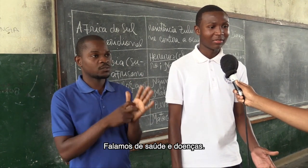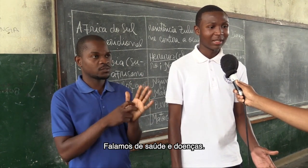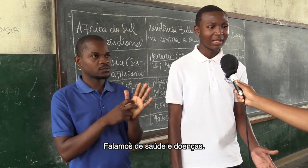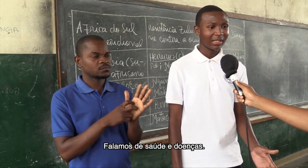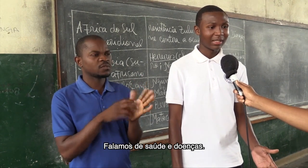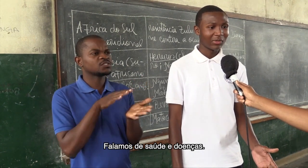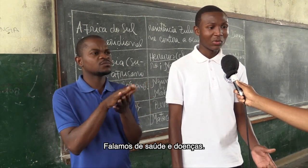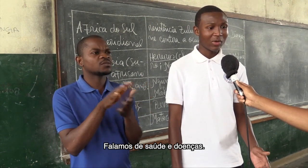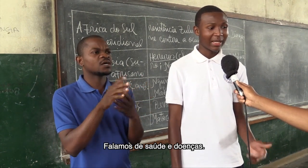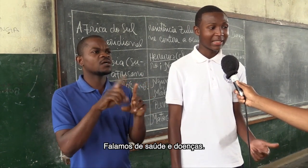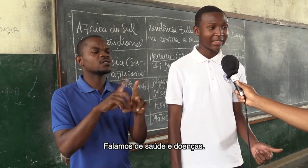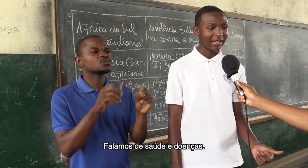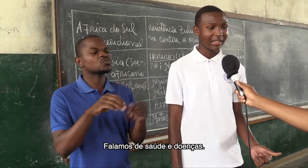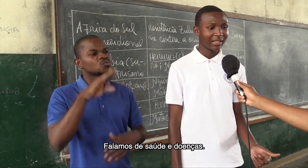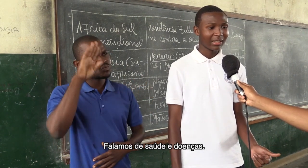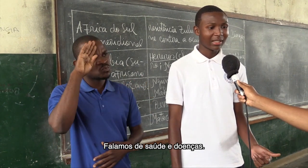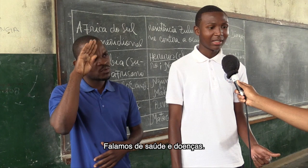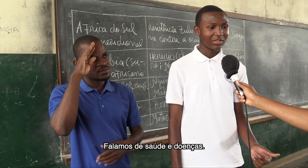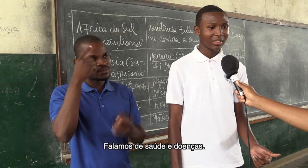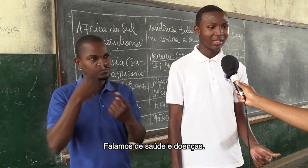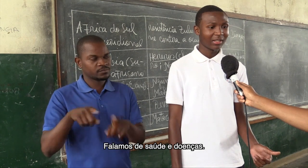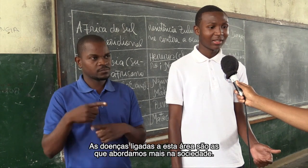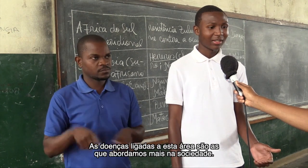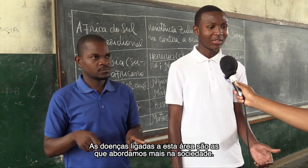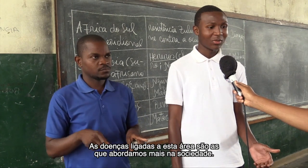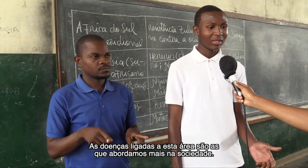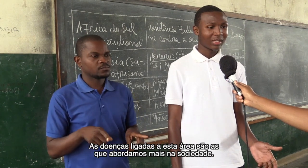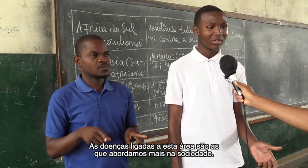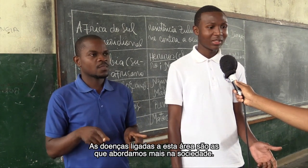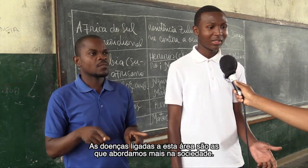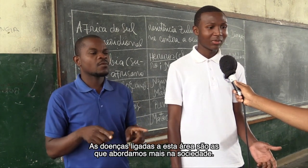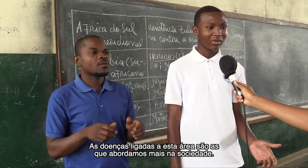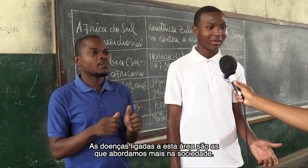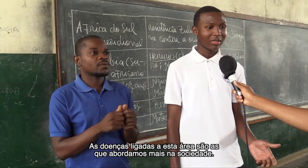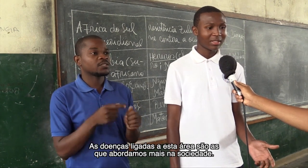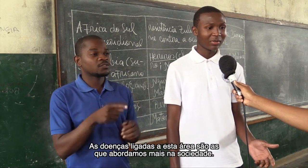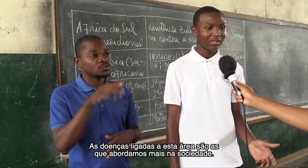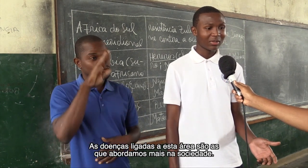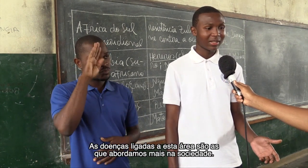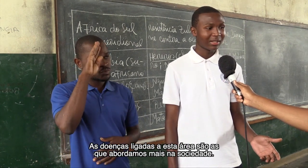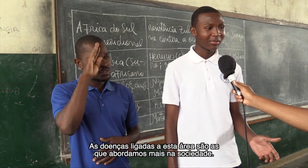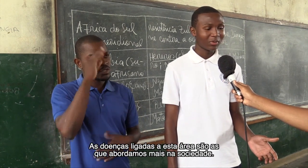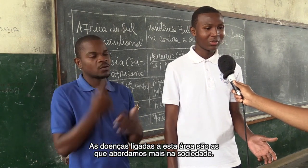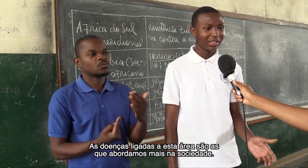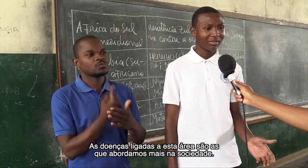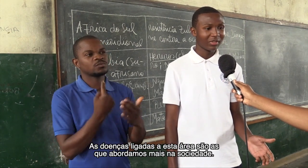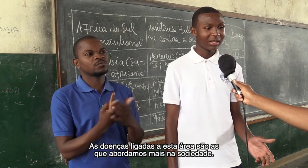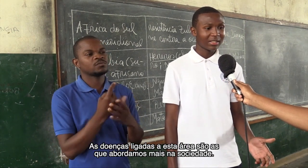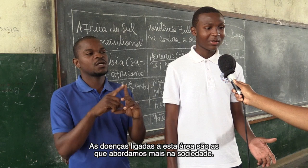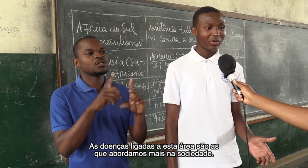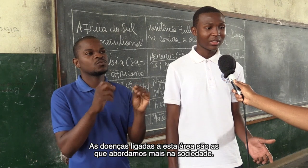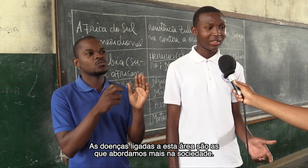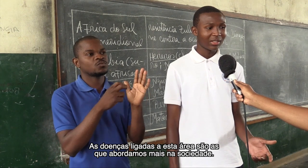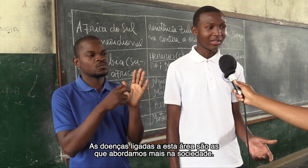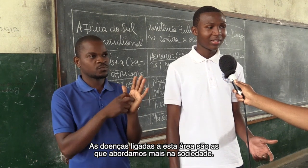estamos a falar de doenças ali, né. Sim, as doenças que encontramos na saúde sexual reprodutiva,